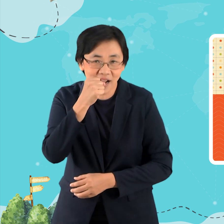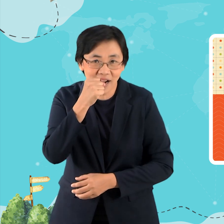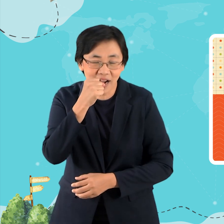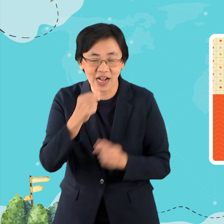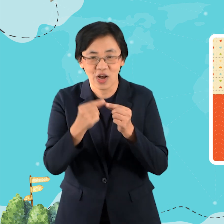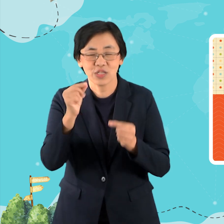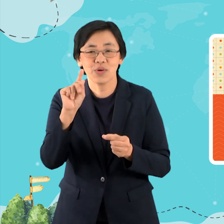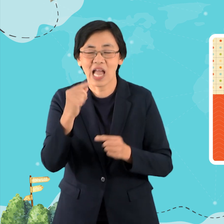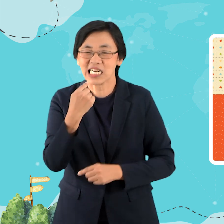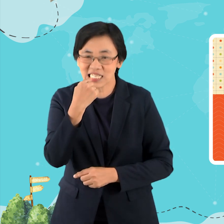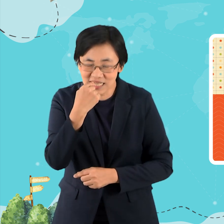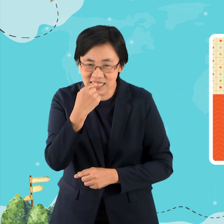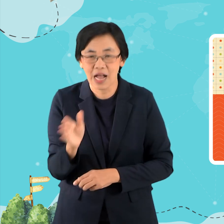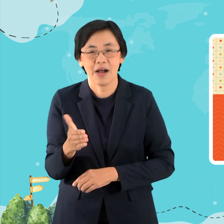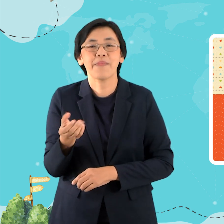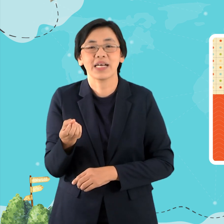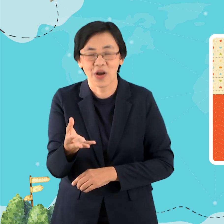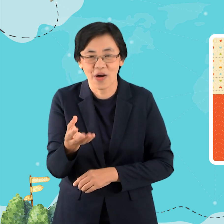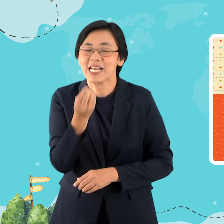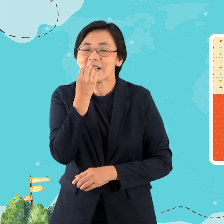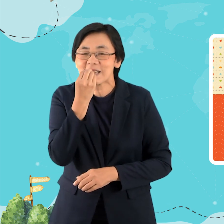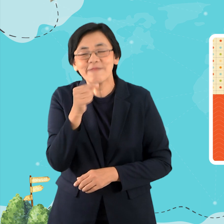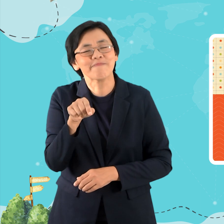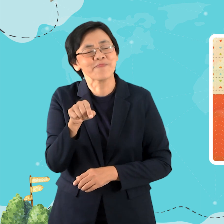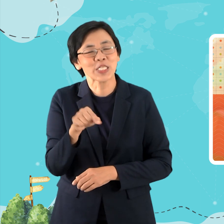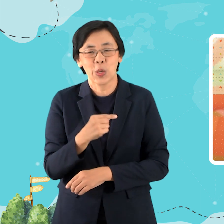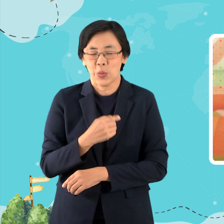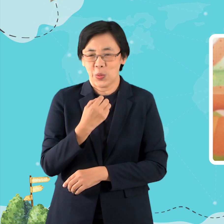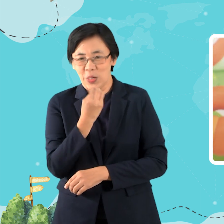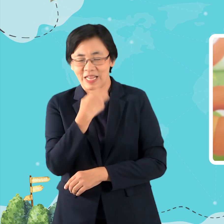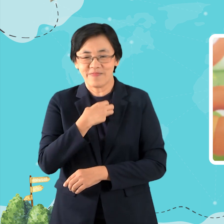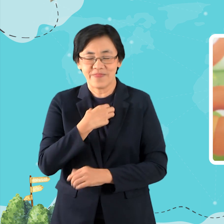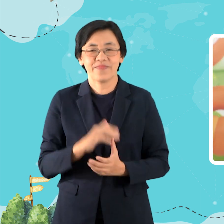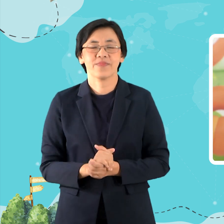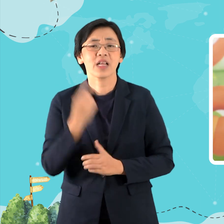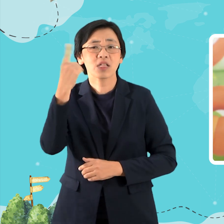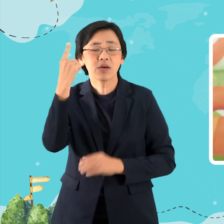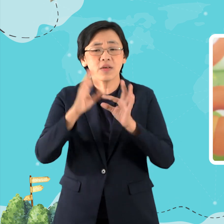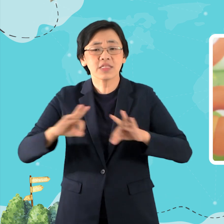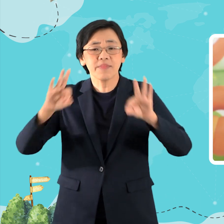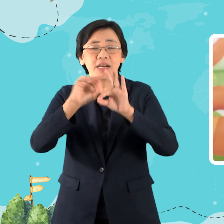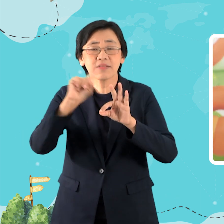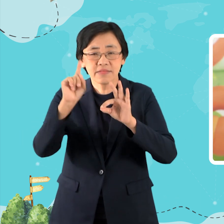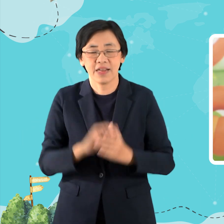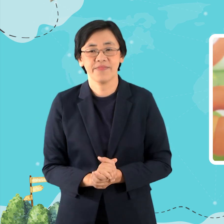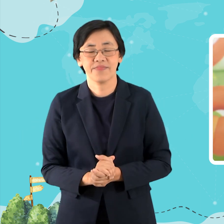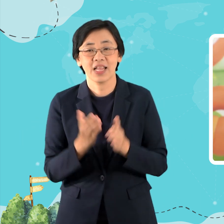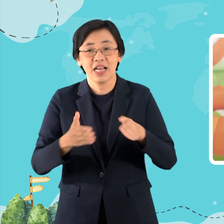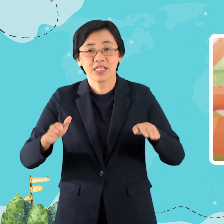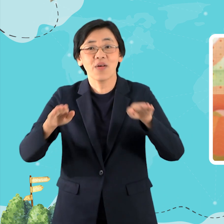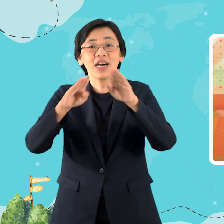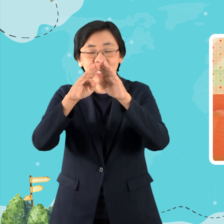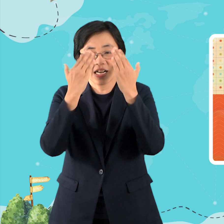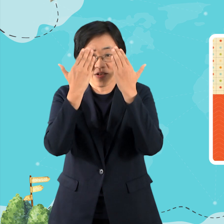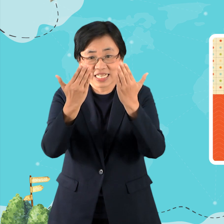าถั่วสักยาวตลาดทอดเต็นต้น โอ้น่ากินนะ สถานที่ท่องเที่ยวสำคัญคือนัสยิดสุลต่านโ